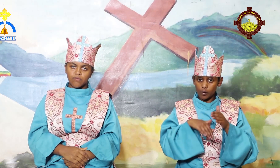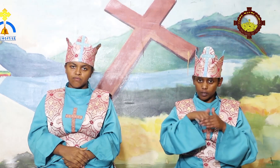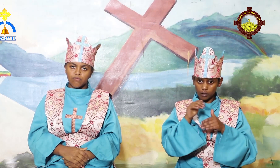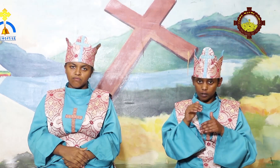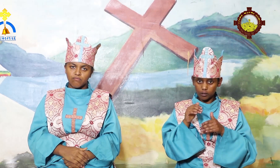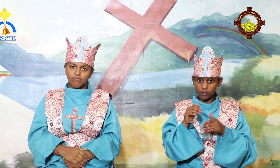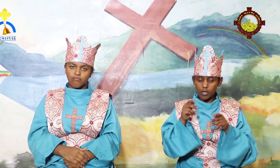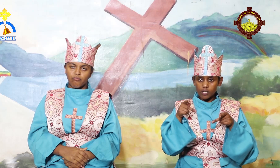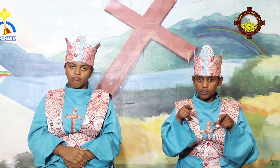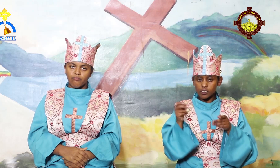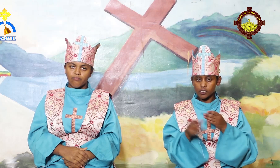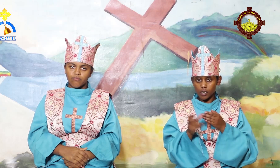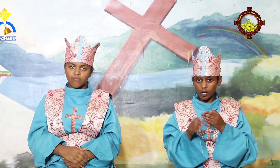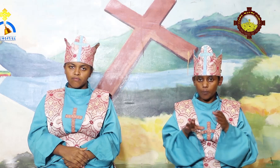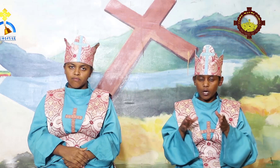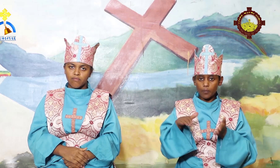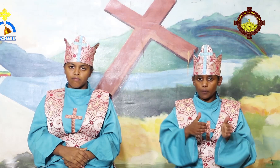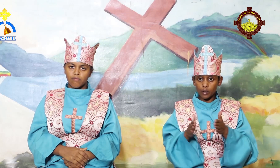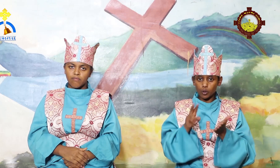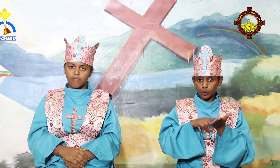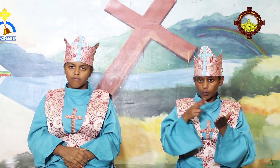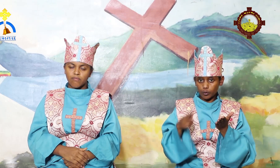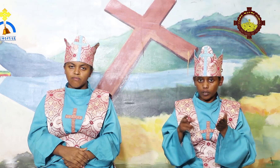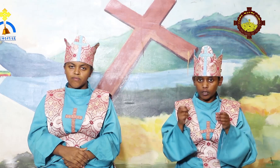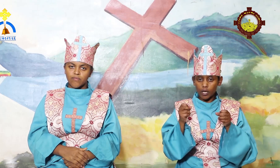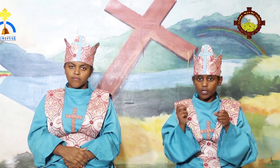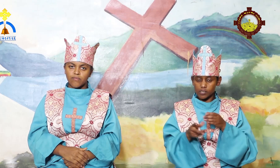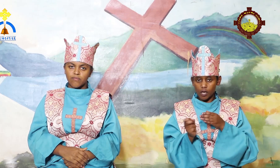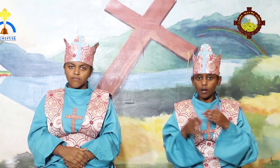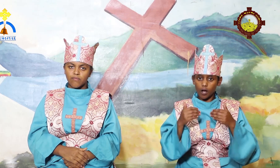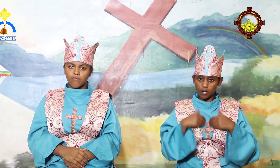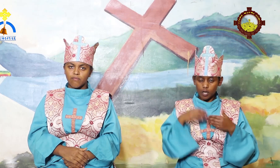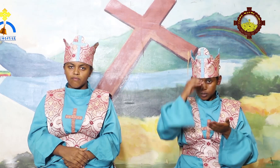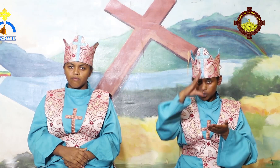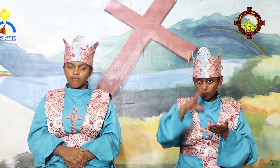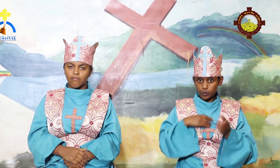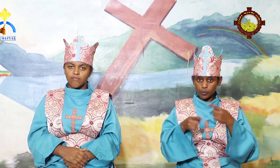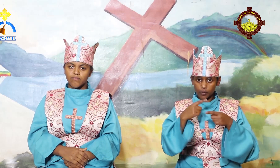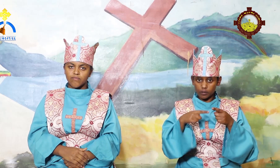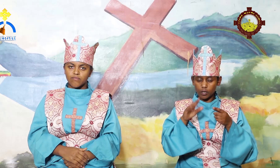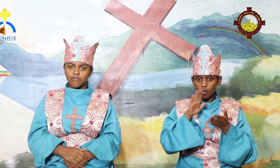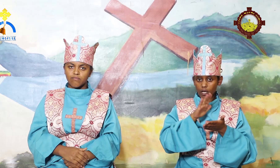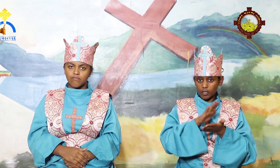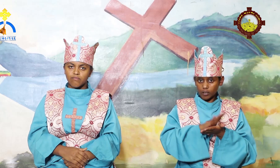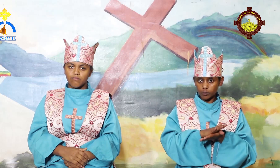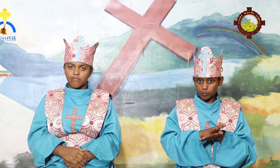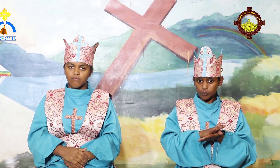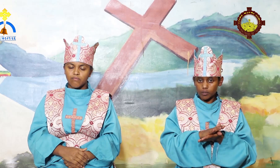ገበሬ ዘሩን ሊዘራ ወጣ። ሲዘራም በመንገዱ የወደቀ ዘር አለ። ሰዎችም